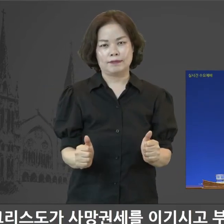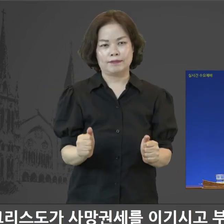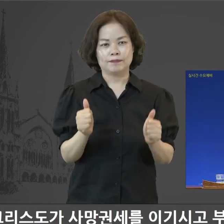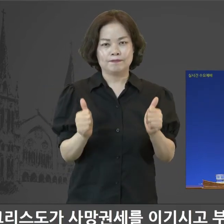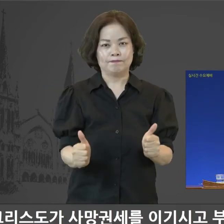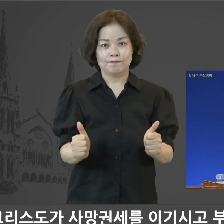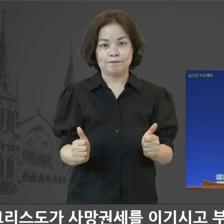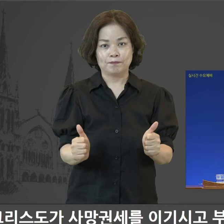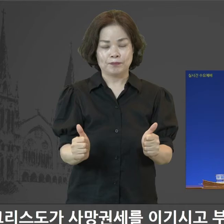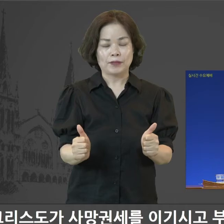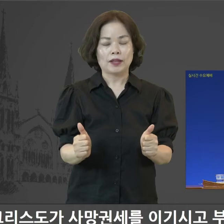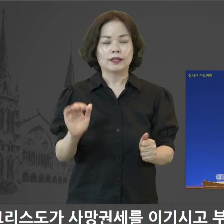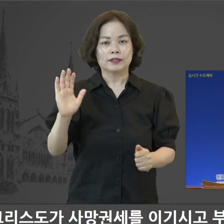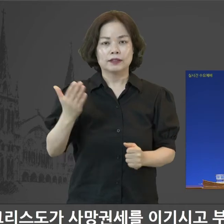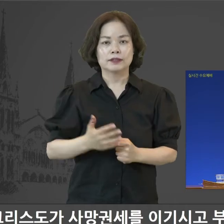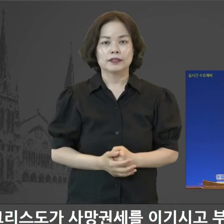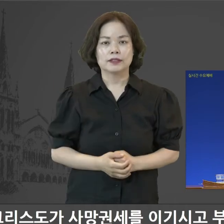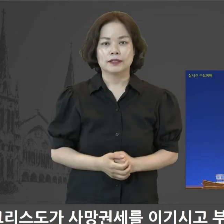집행하신다라는 의미입니다.